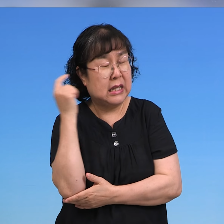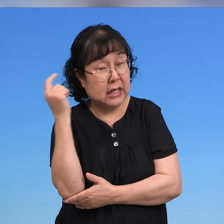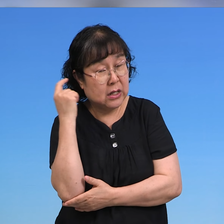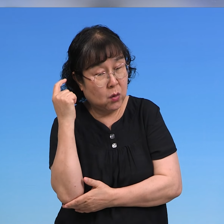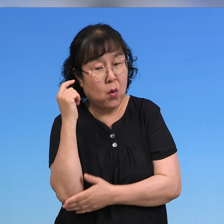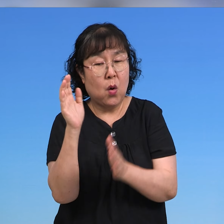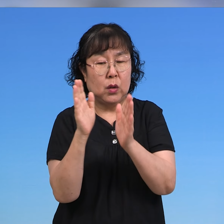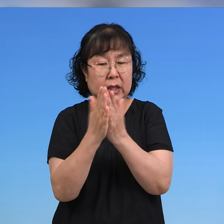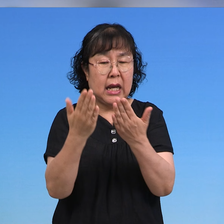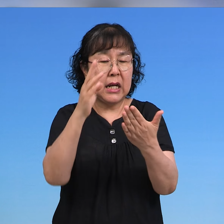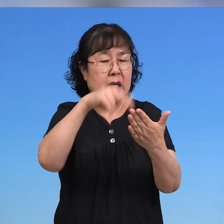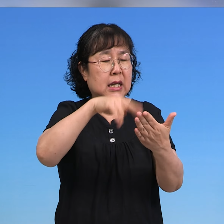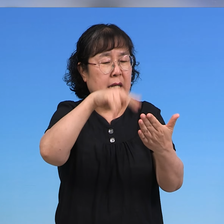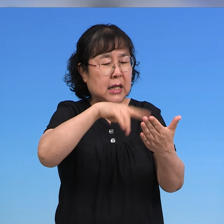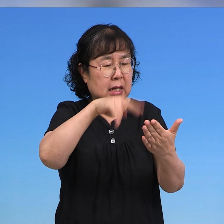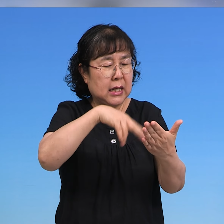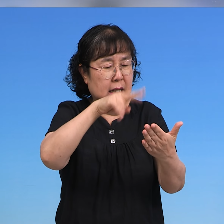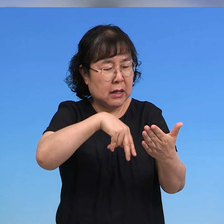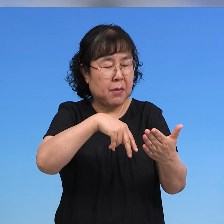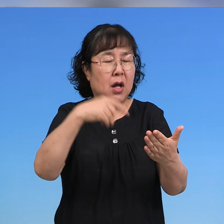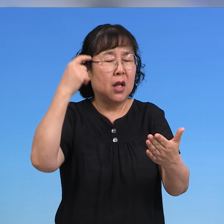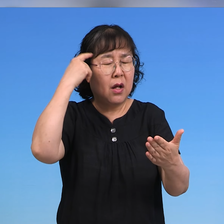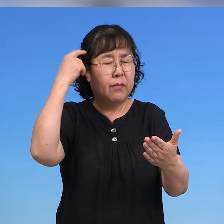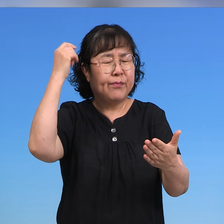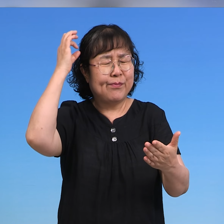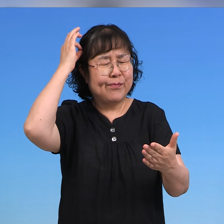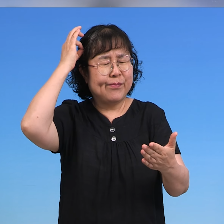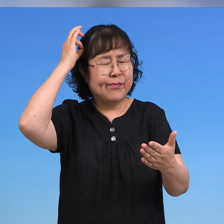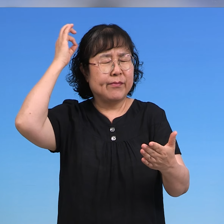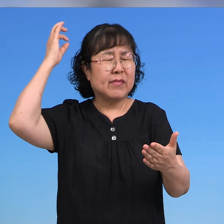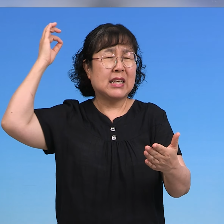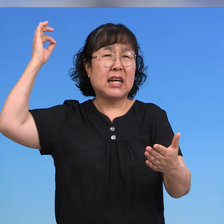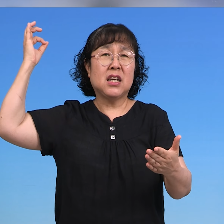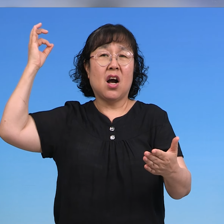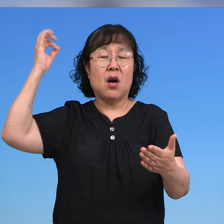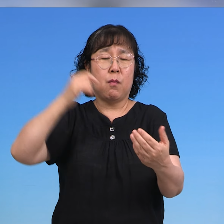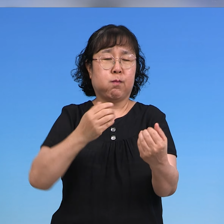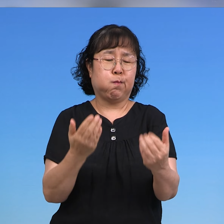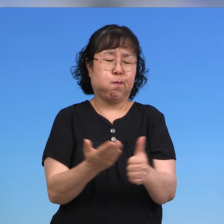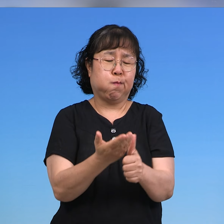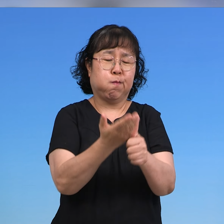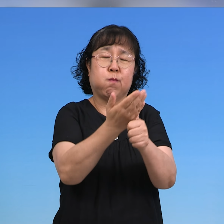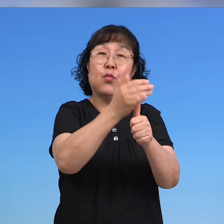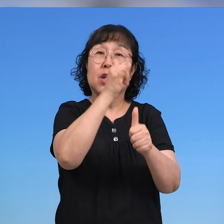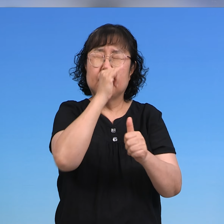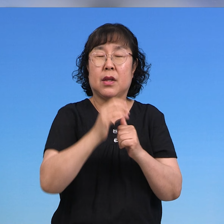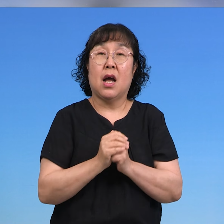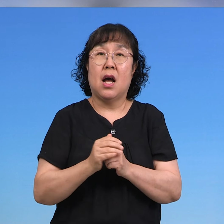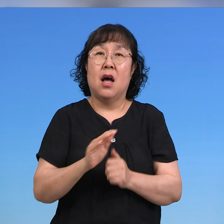읽어야 이 상상력이 키워져요. 우리 어릴 때 참 가난했지만